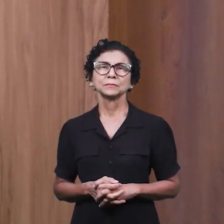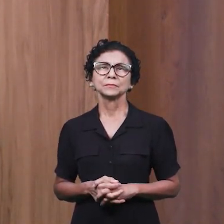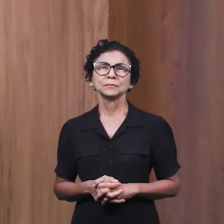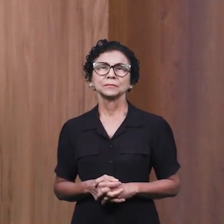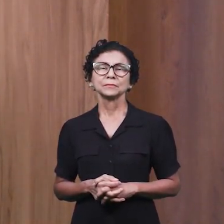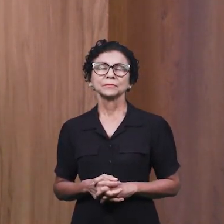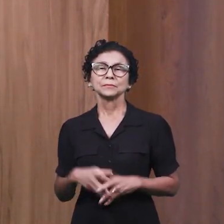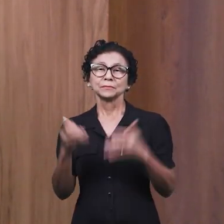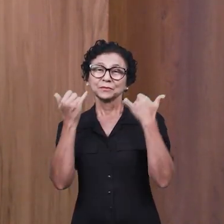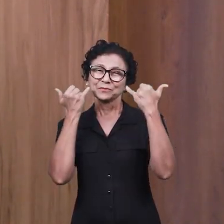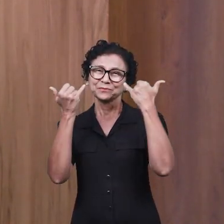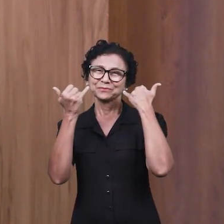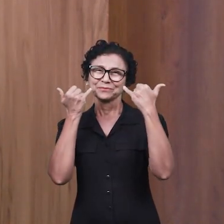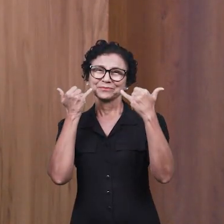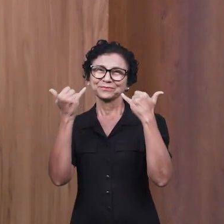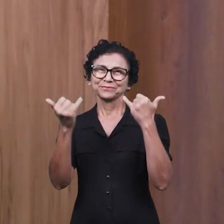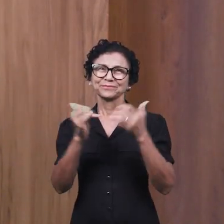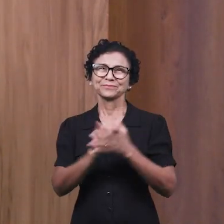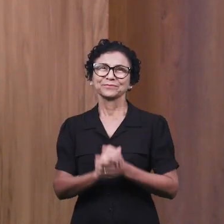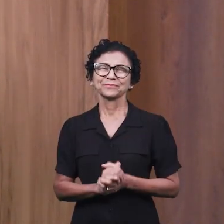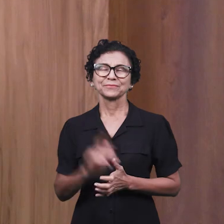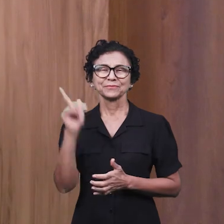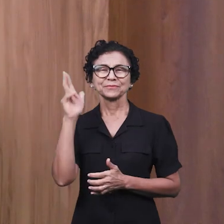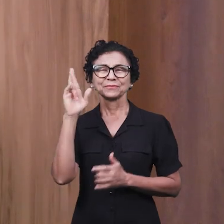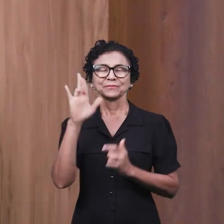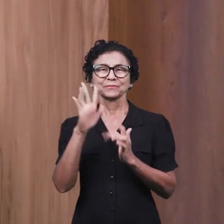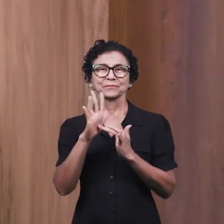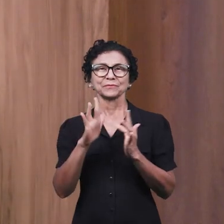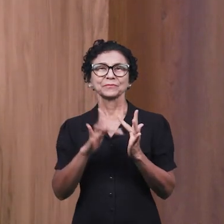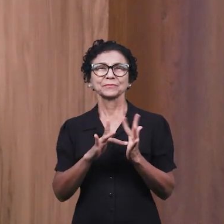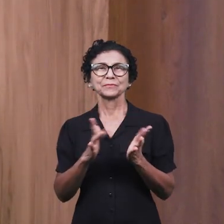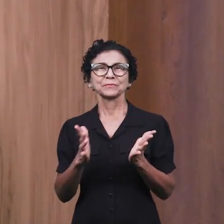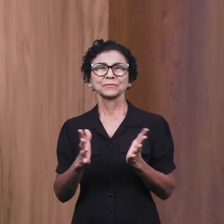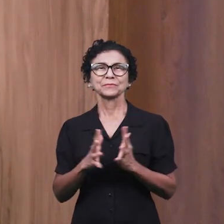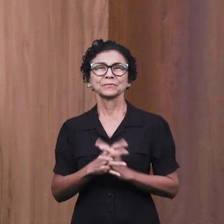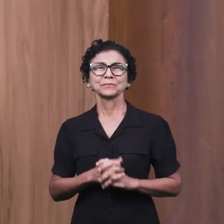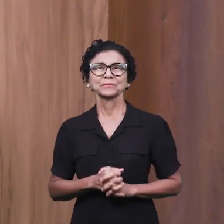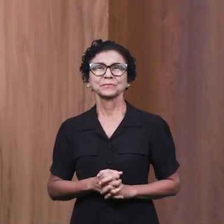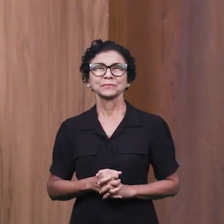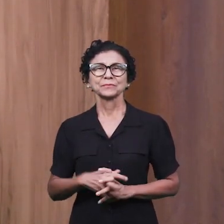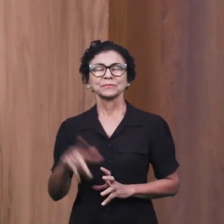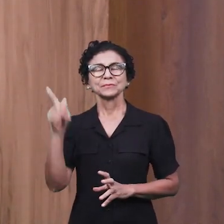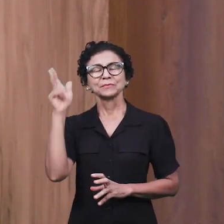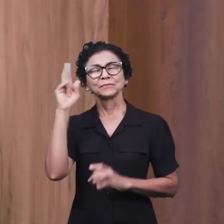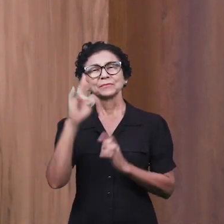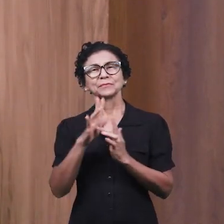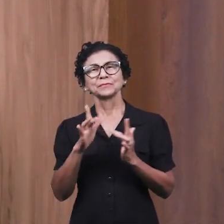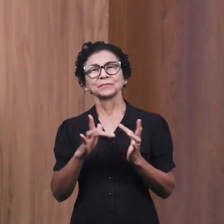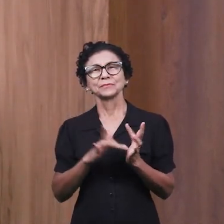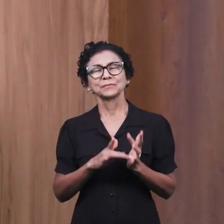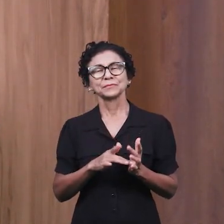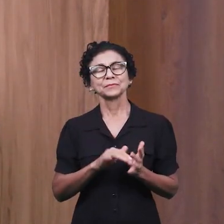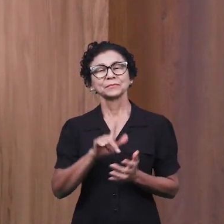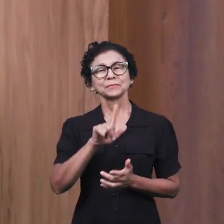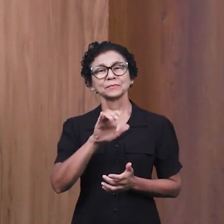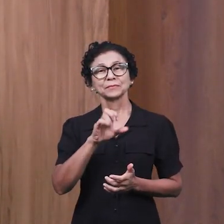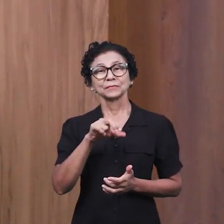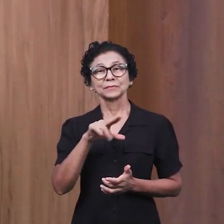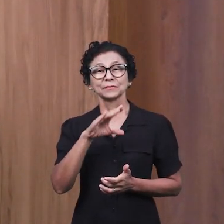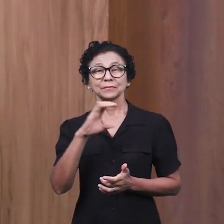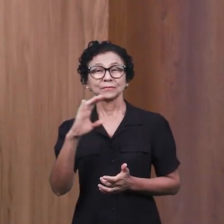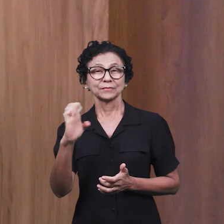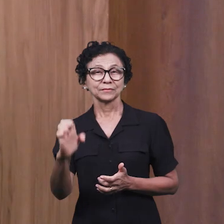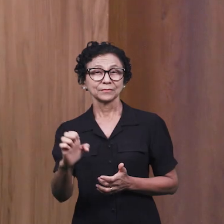favor. A todos, a paz do Senhor Jesus, a paz do Senhor Leonice, a paz